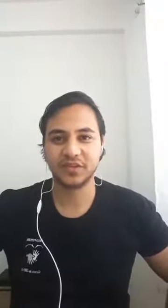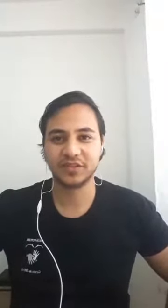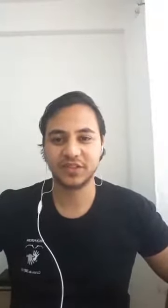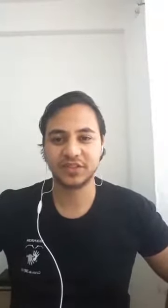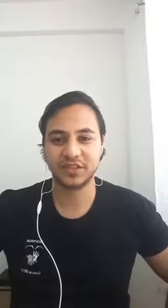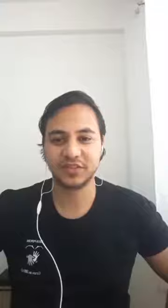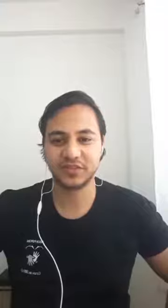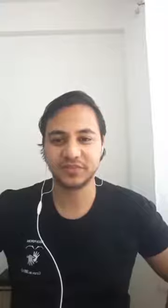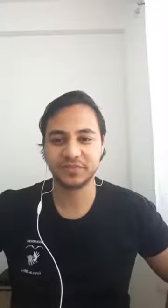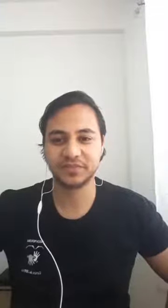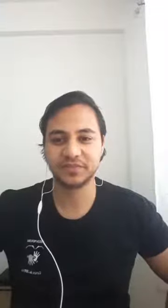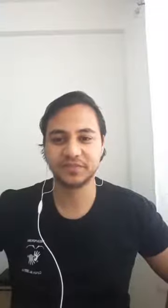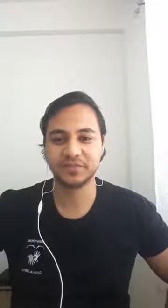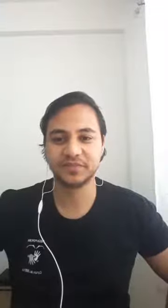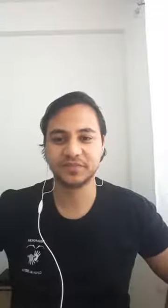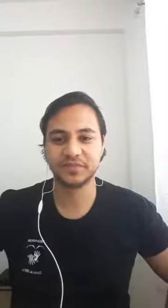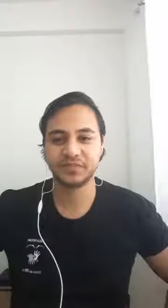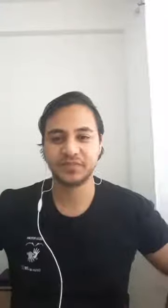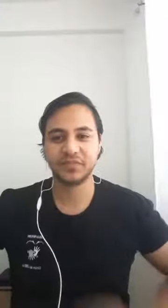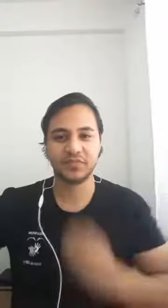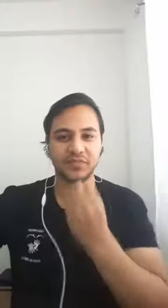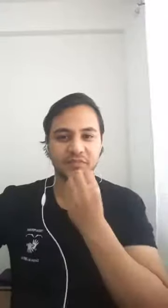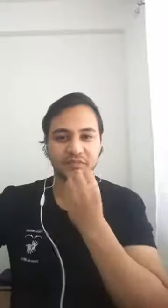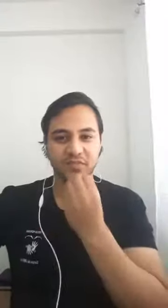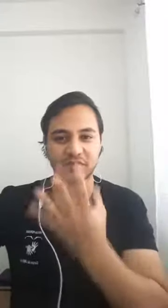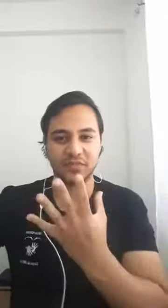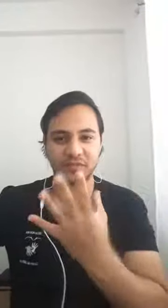Aguardando a solicitação.